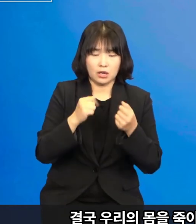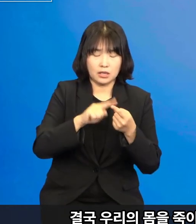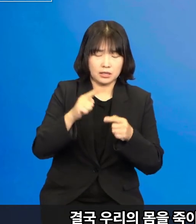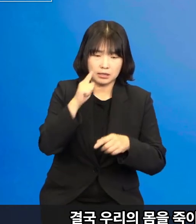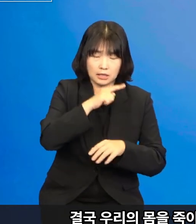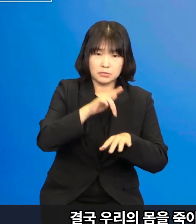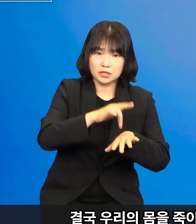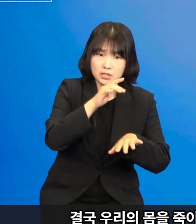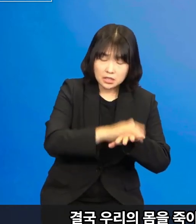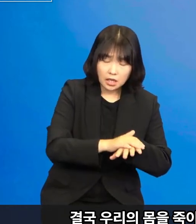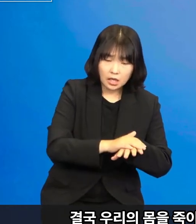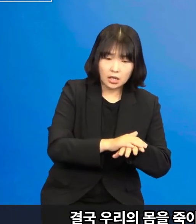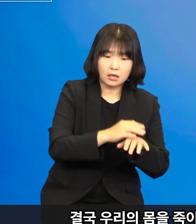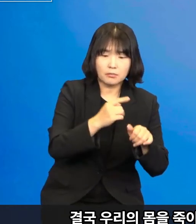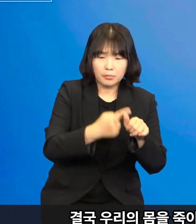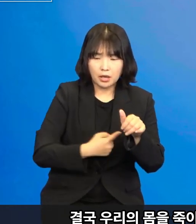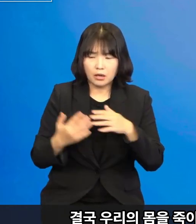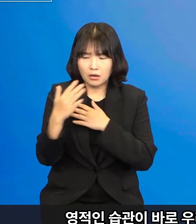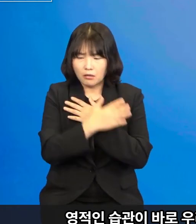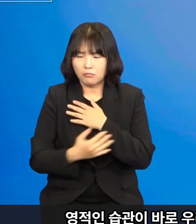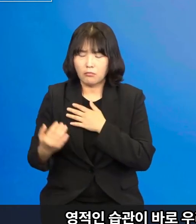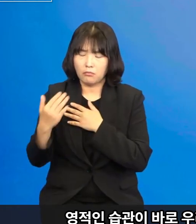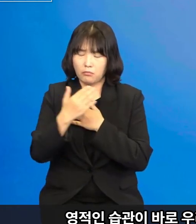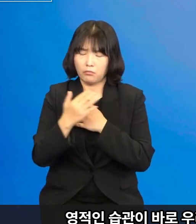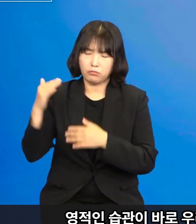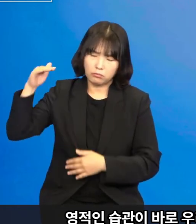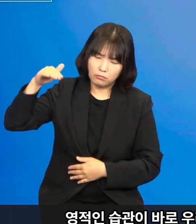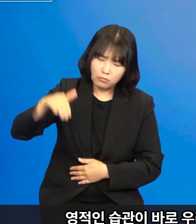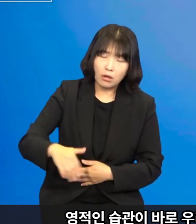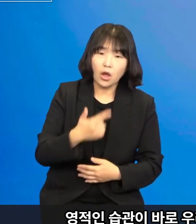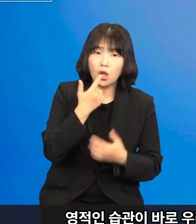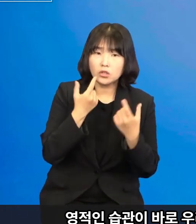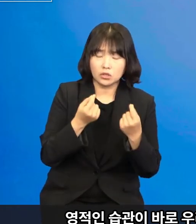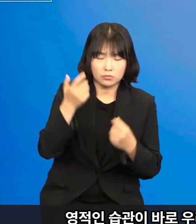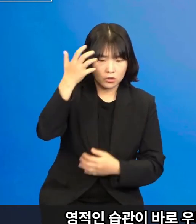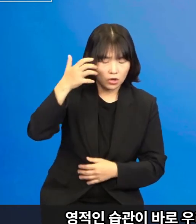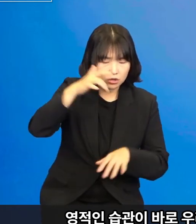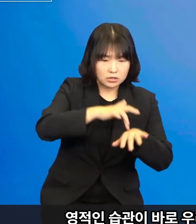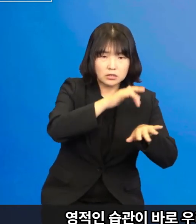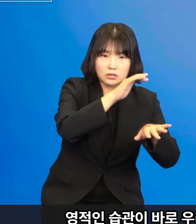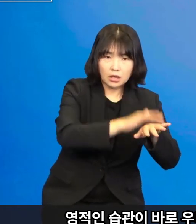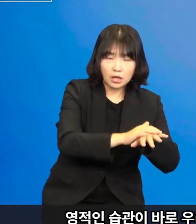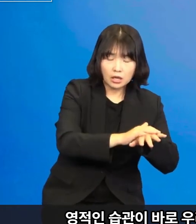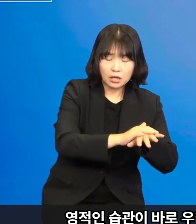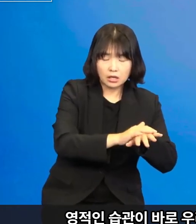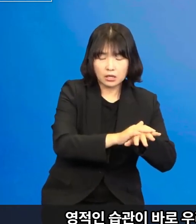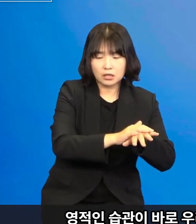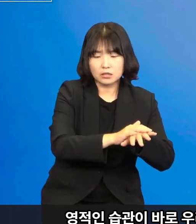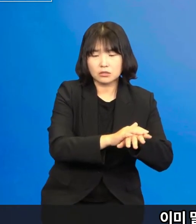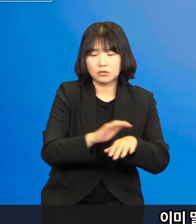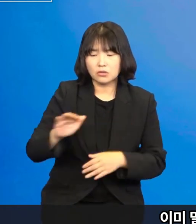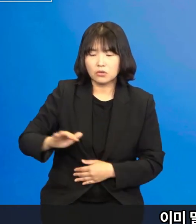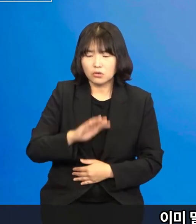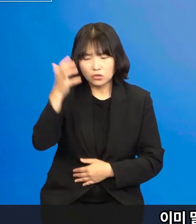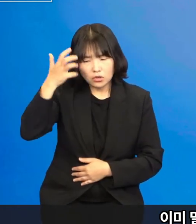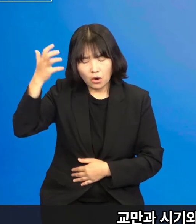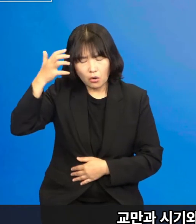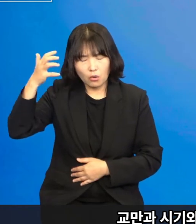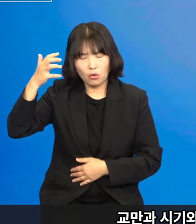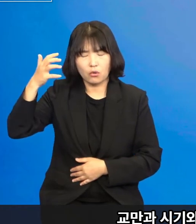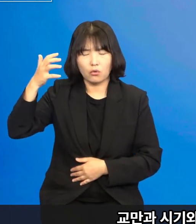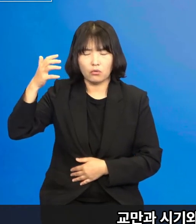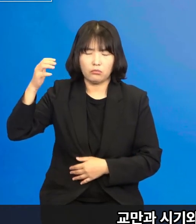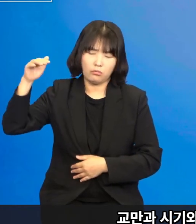죽이는 것처럼 건강하지 않은 습관, 영적인 습관이 바로 우리의 영혼을 파괴하게 된다는 것. 이미 말씀드린